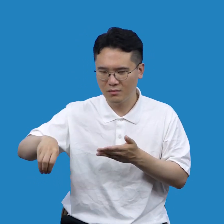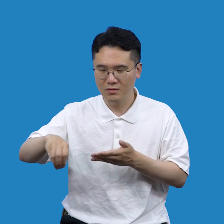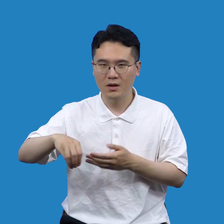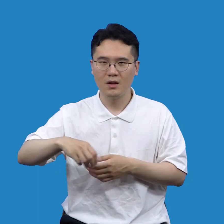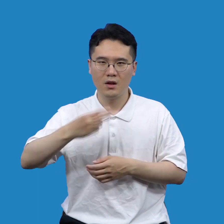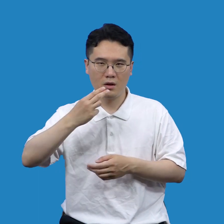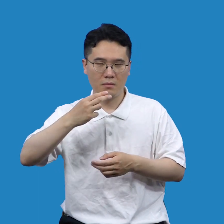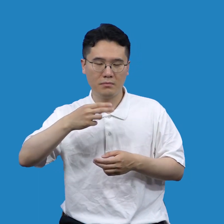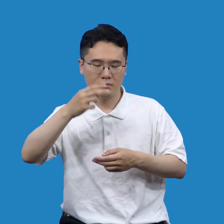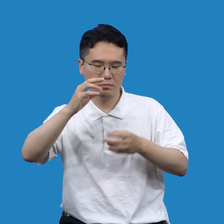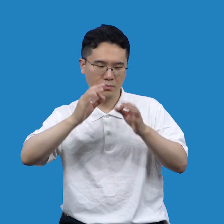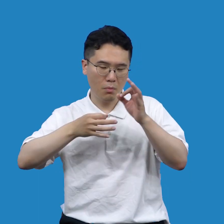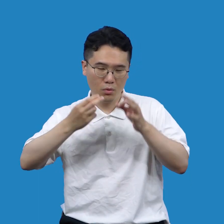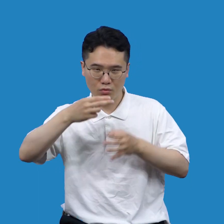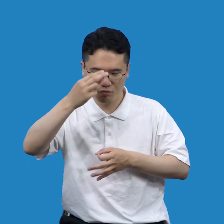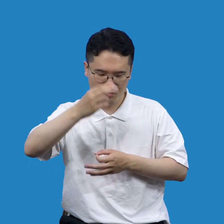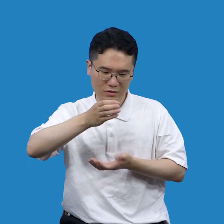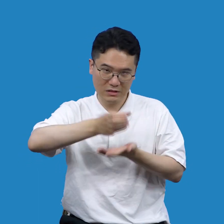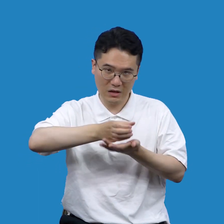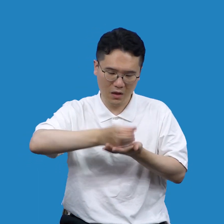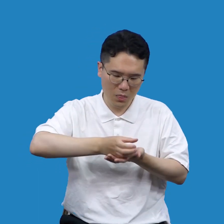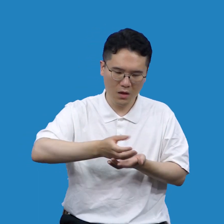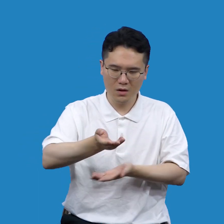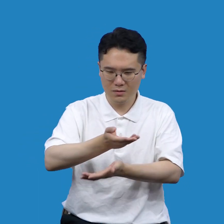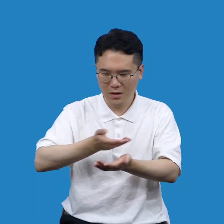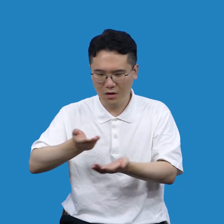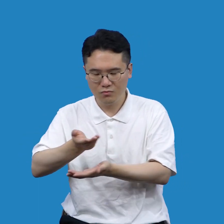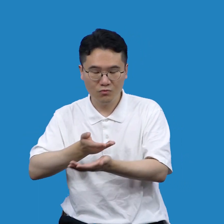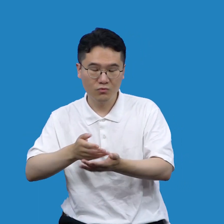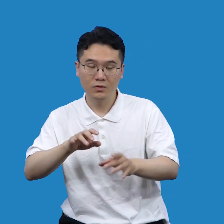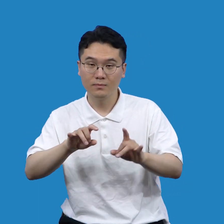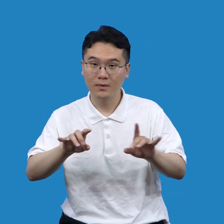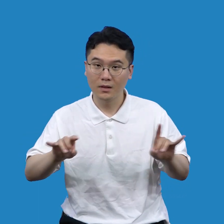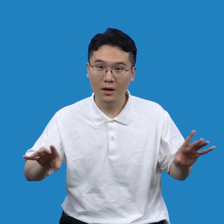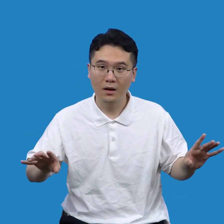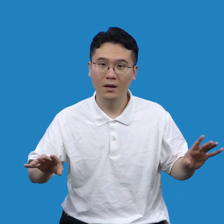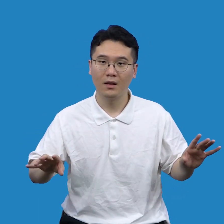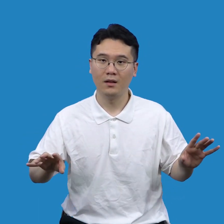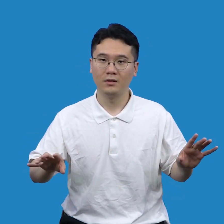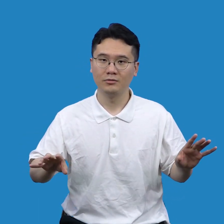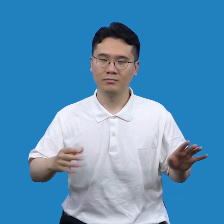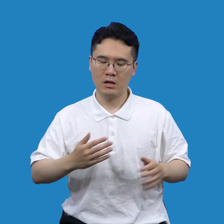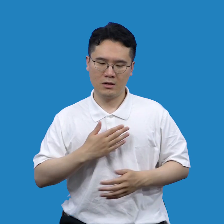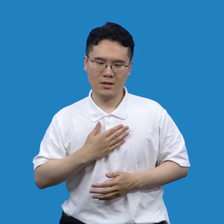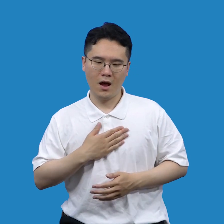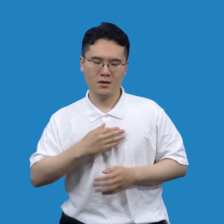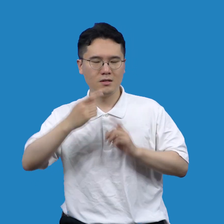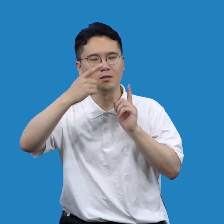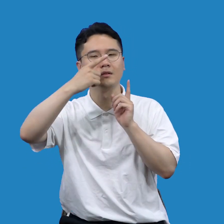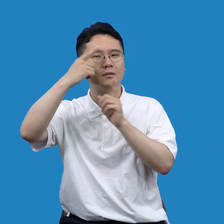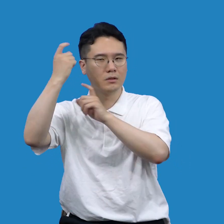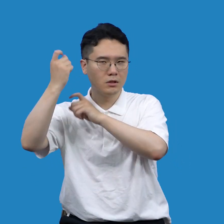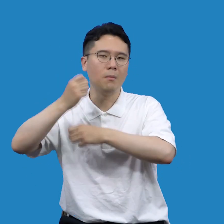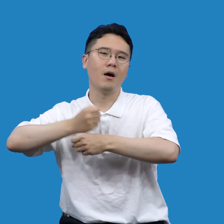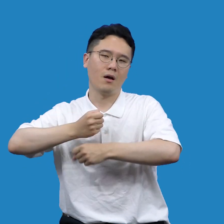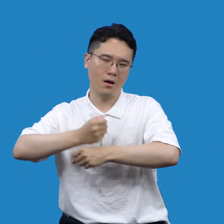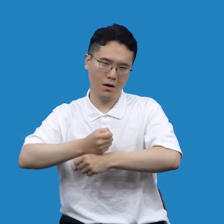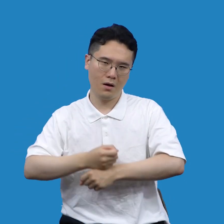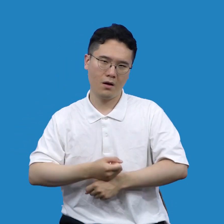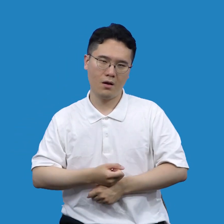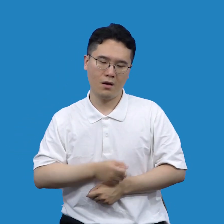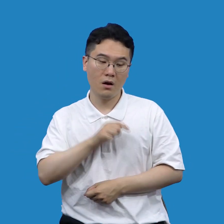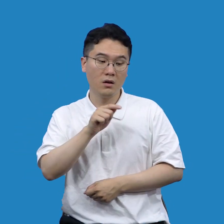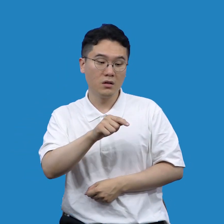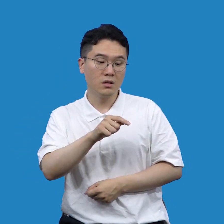마실 때마다, 너희가 이것을 행할 때마다, 먹을 때마다 나를 기념하라. 이것은